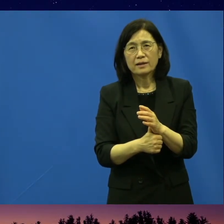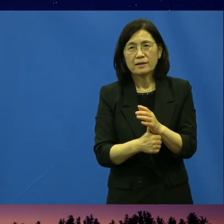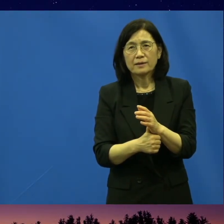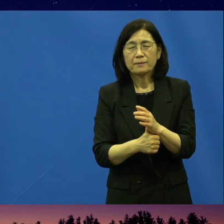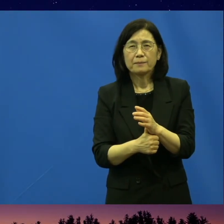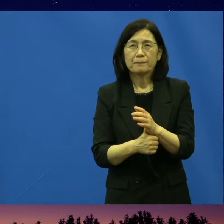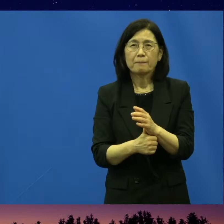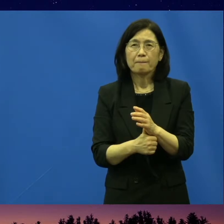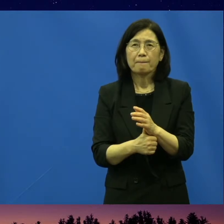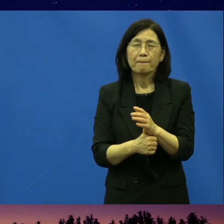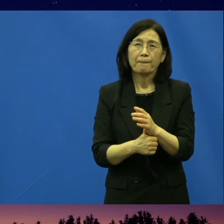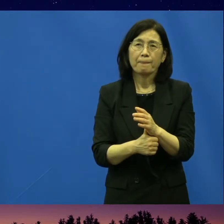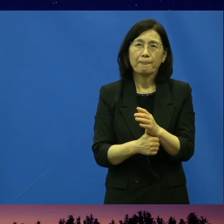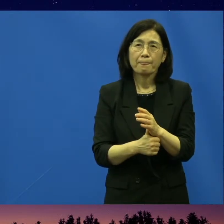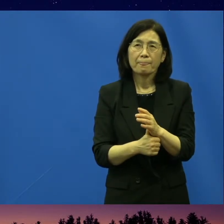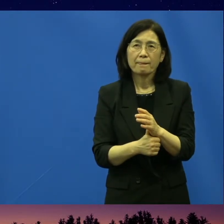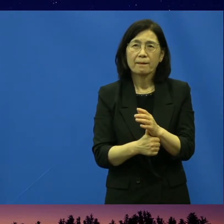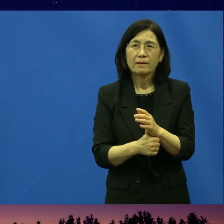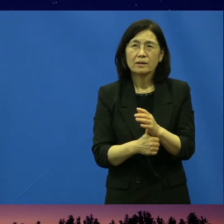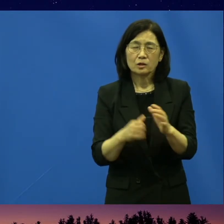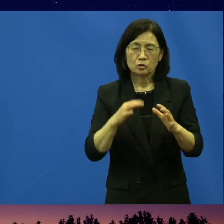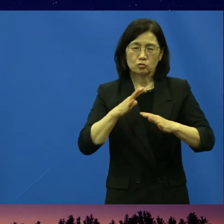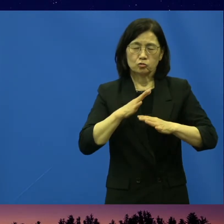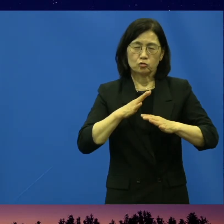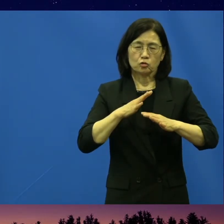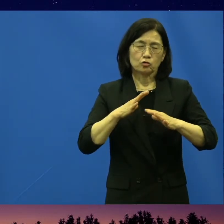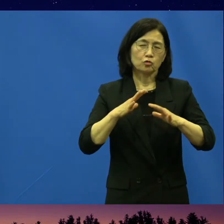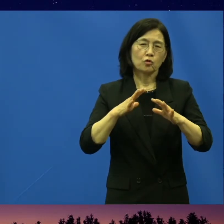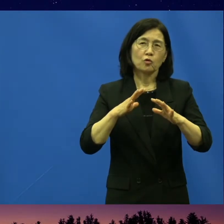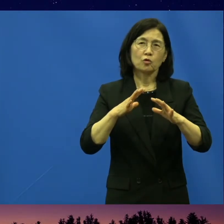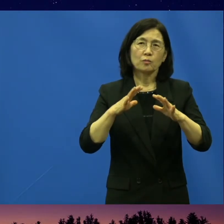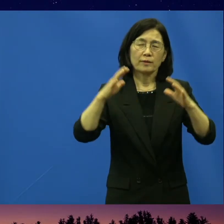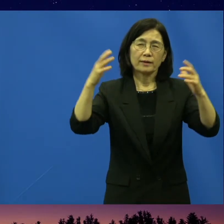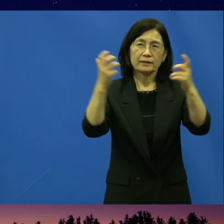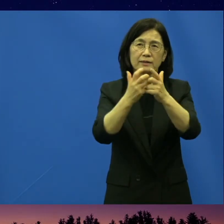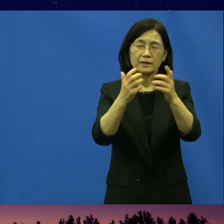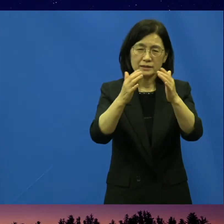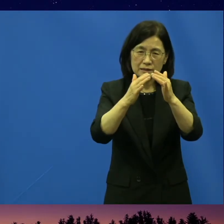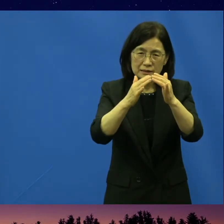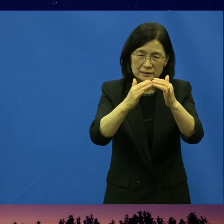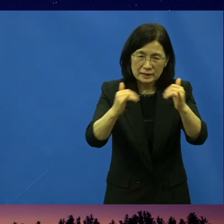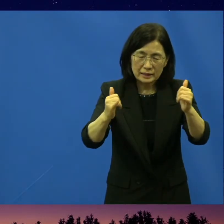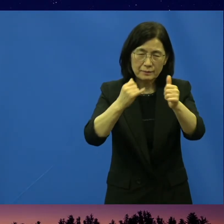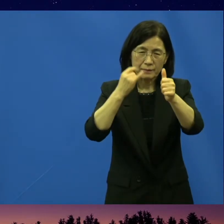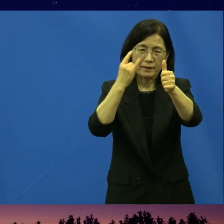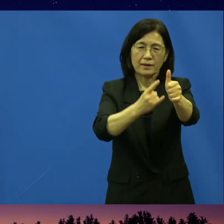것이라는 말씀을 듣고 그 두려움에 빠져있는 사람들 속에 소망의